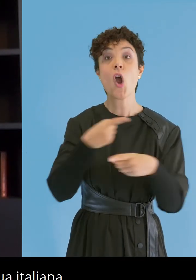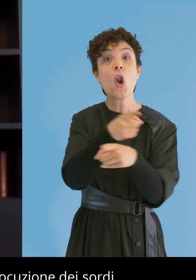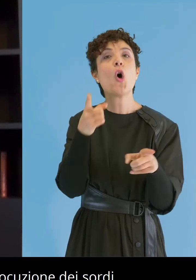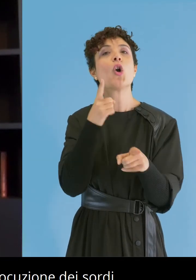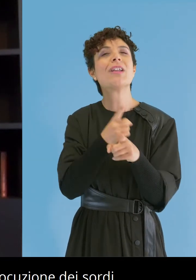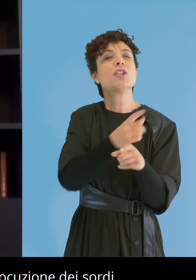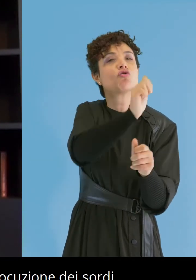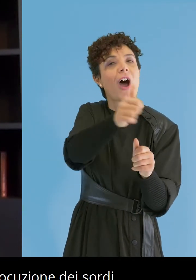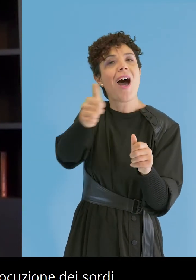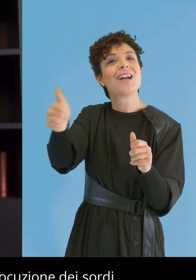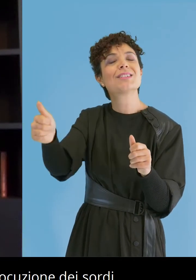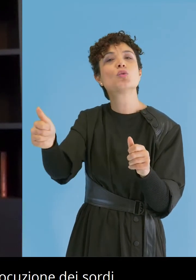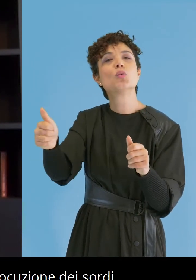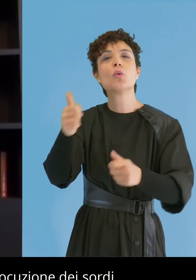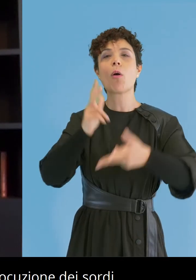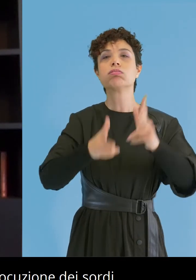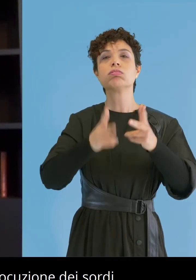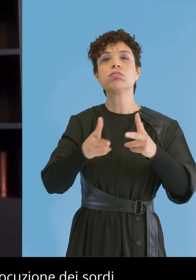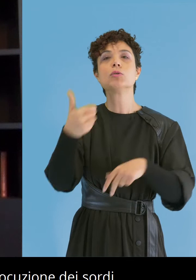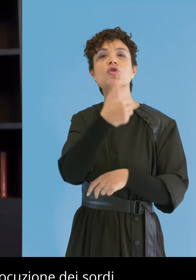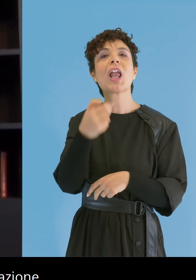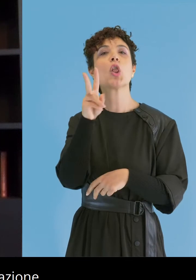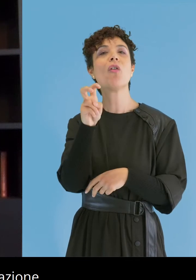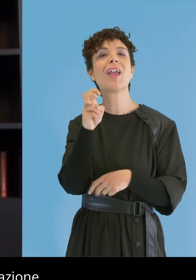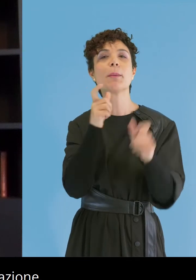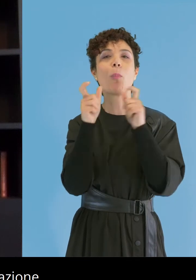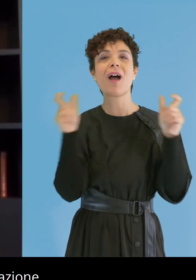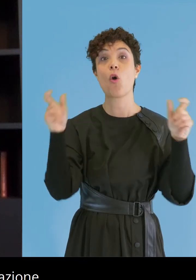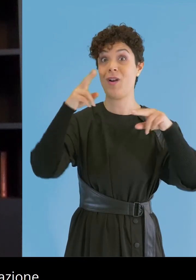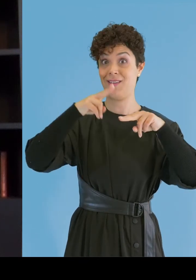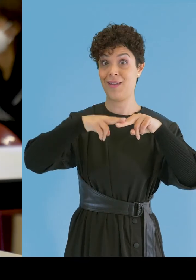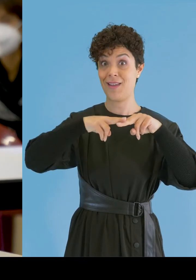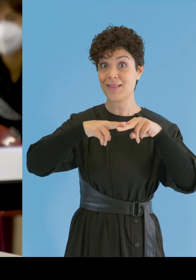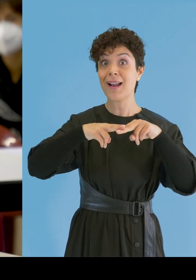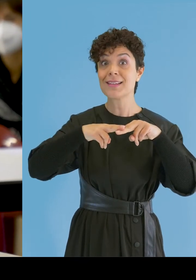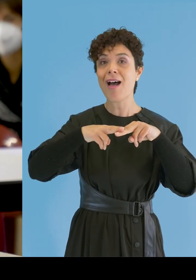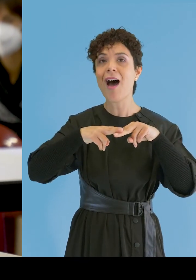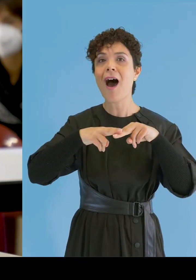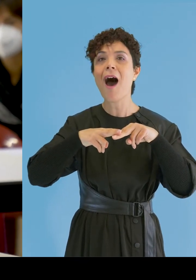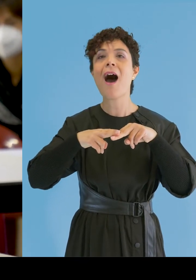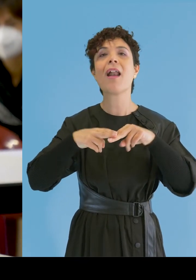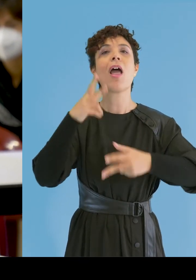italiana, scelti tra quelli più ricorrenti nelle interlocuzioni dei sordi con la pubblica amministrazione.